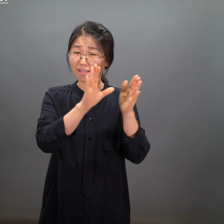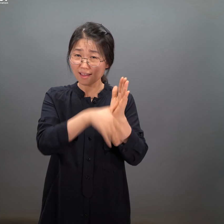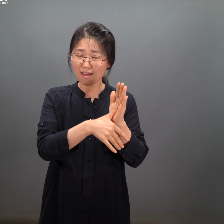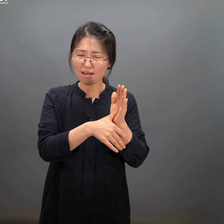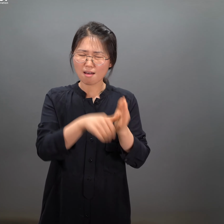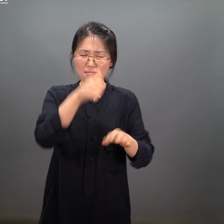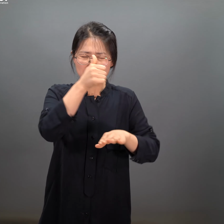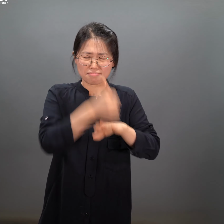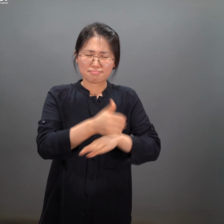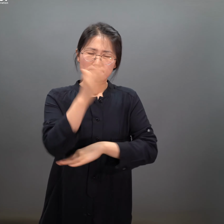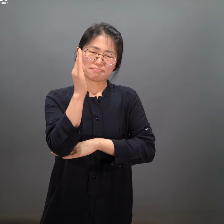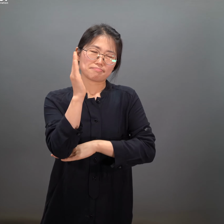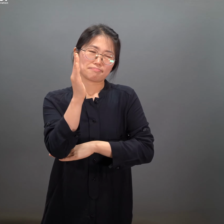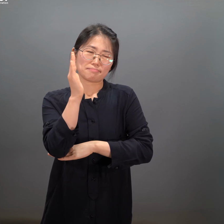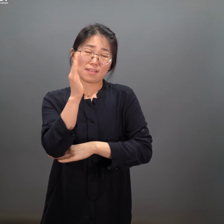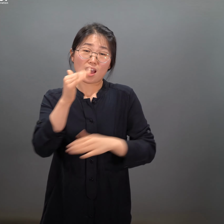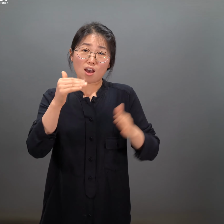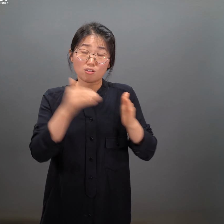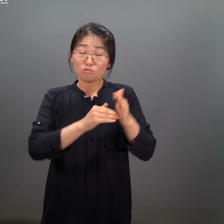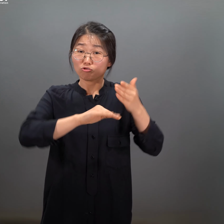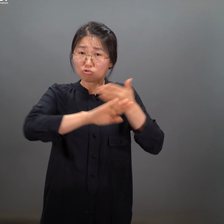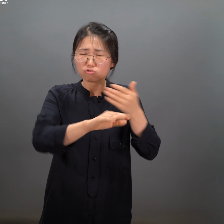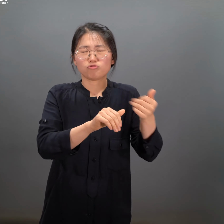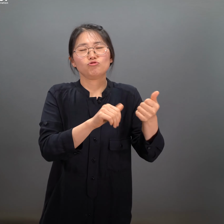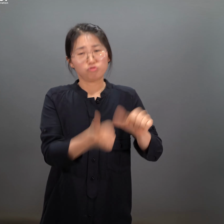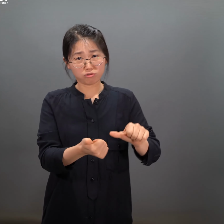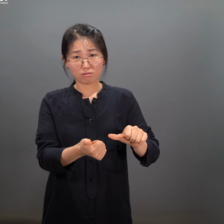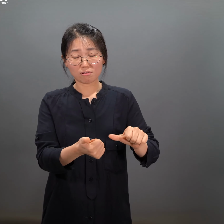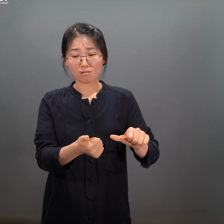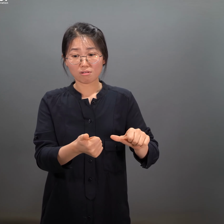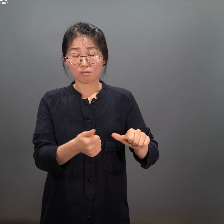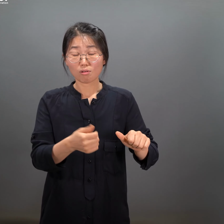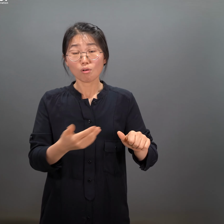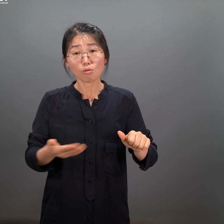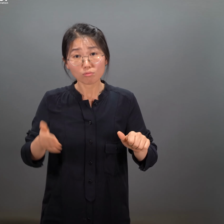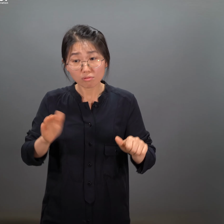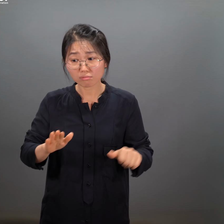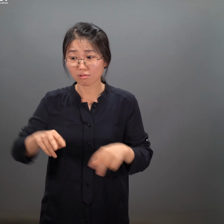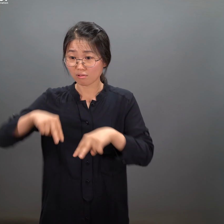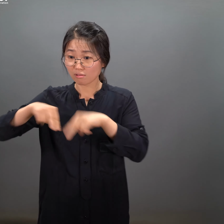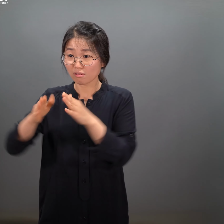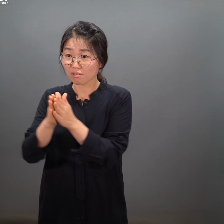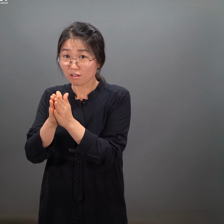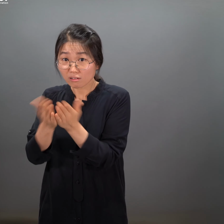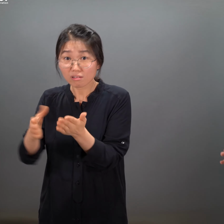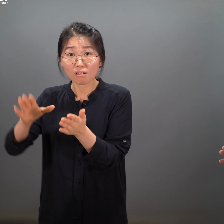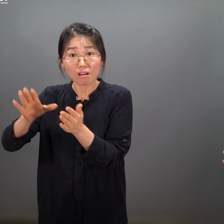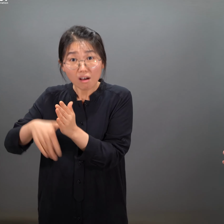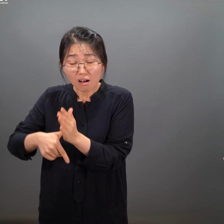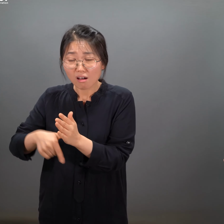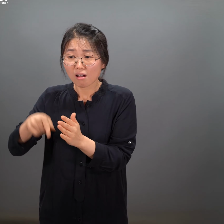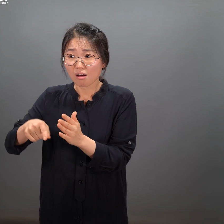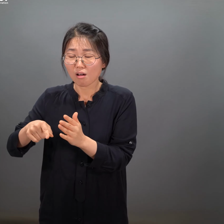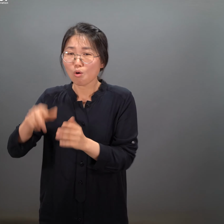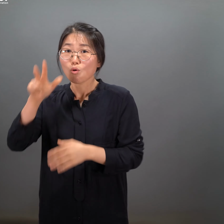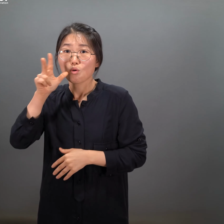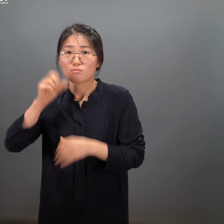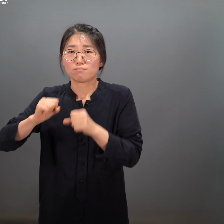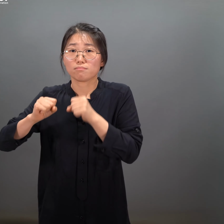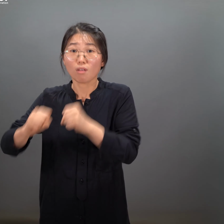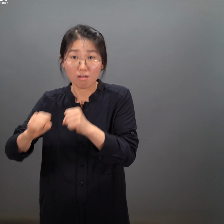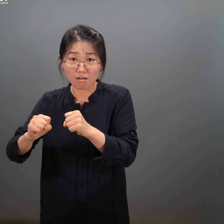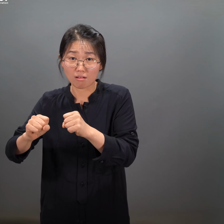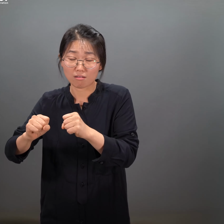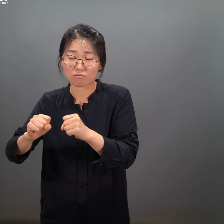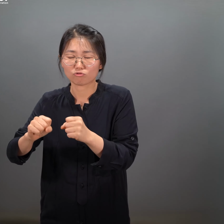죽거든요. 그런데 사사기를 보면 사사들의 시대의 첫 출발을 알리는 과정에서 아직 여호수아가 죽지 않았어요.